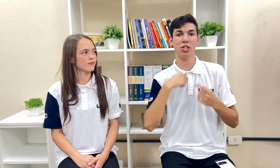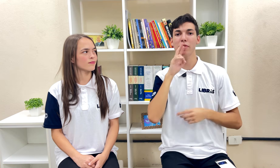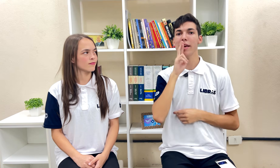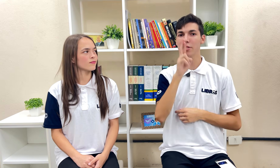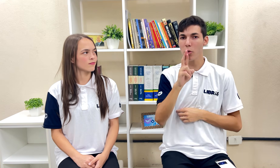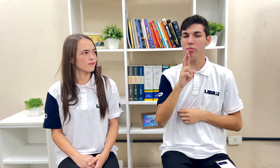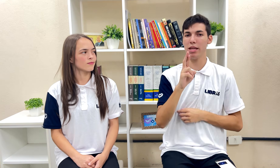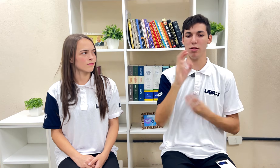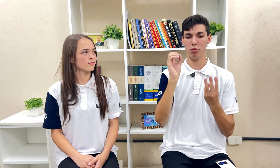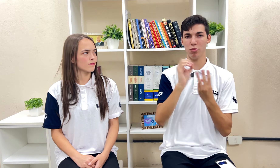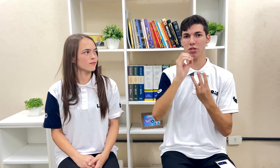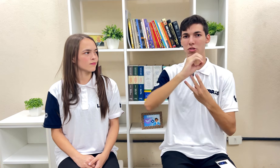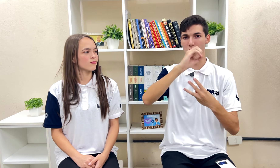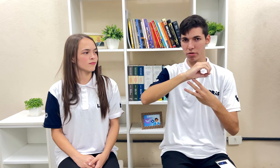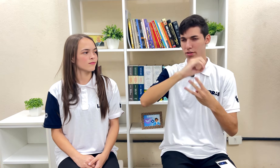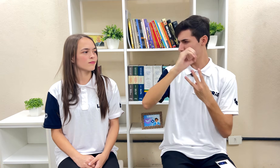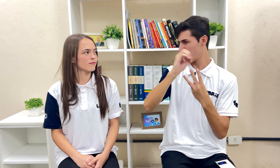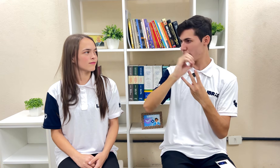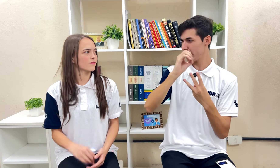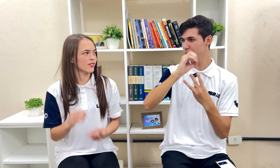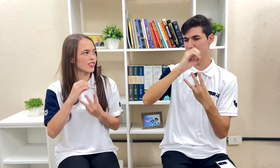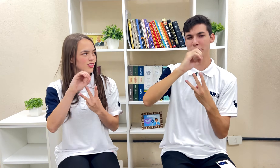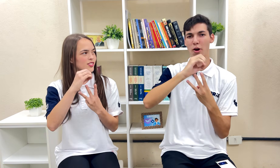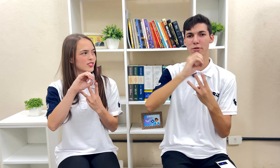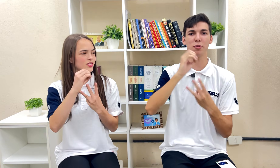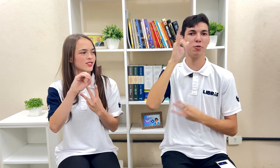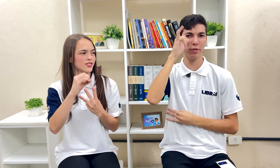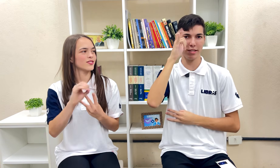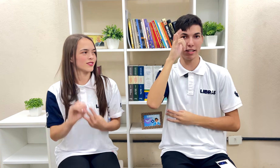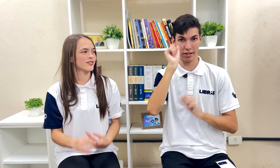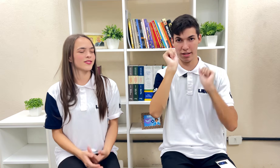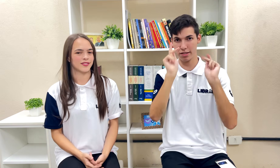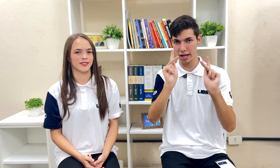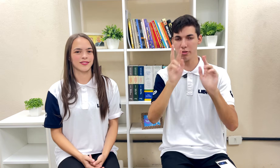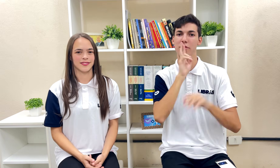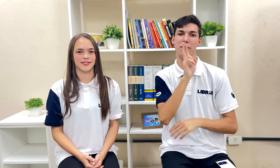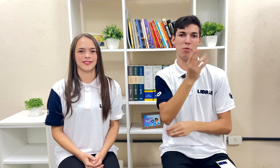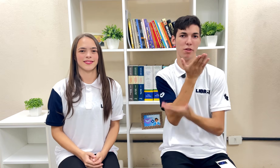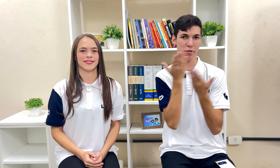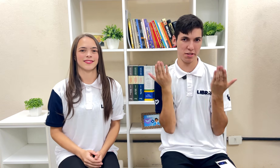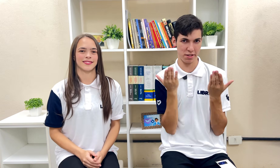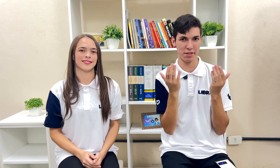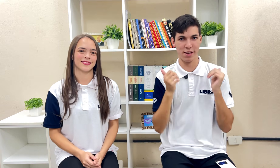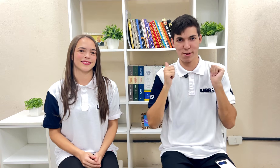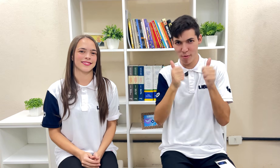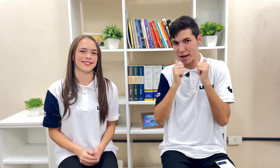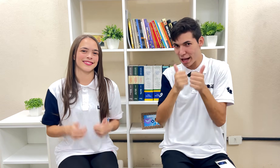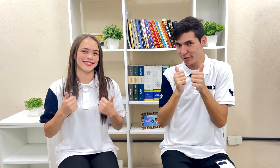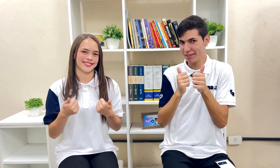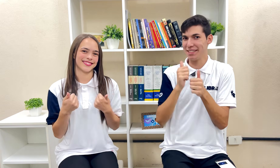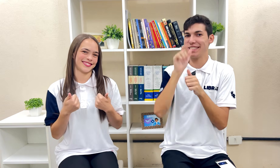vai responder nos stories, né? Nos stories do Instagram, certo? A gente vai responder vocês. Combinado?